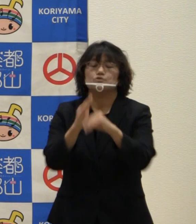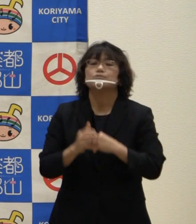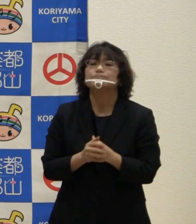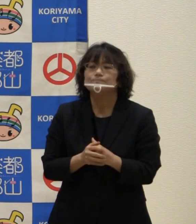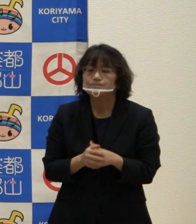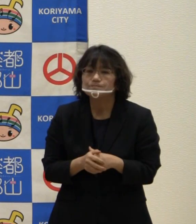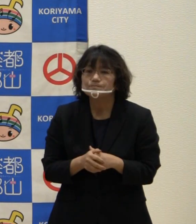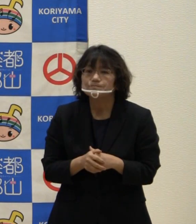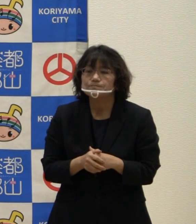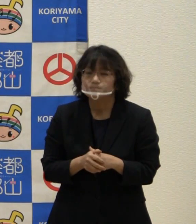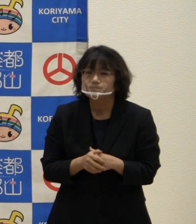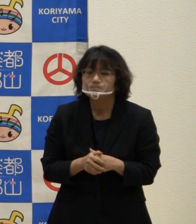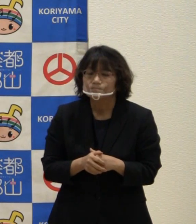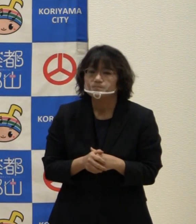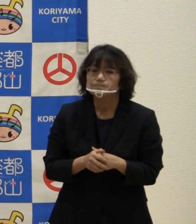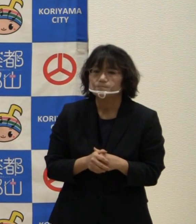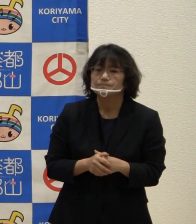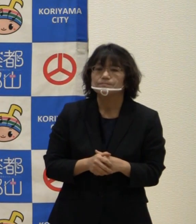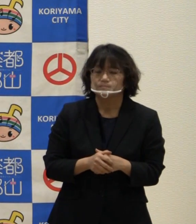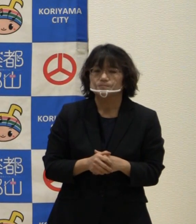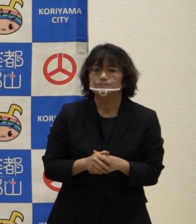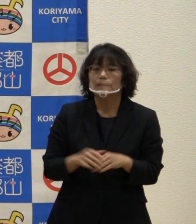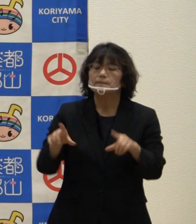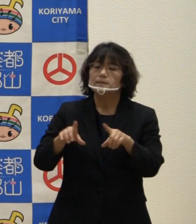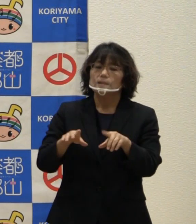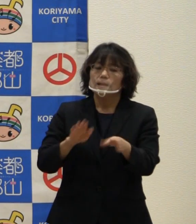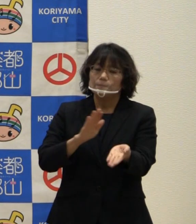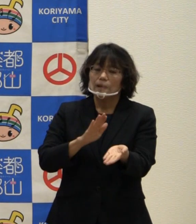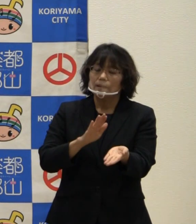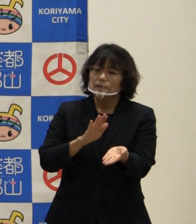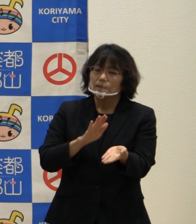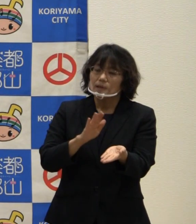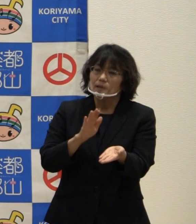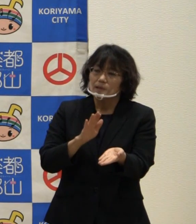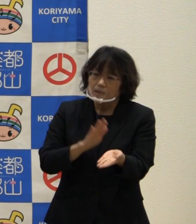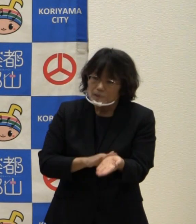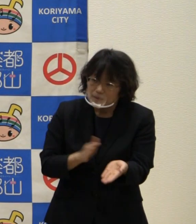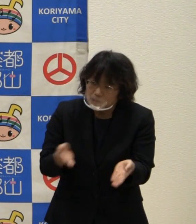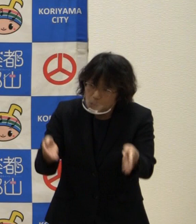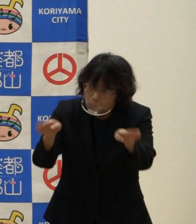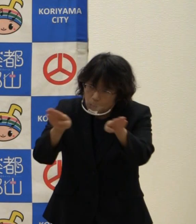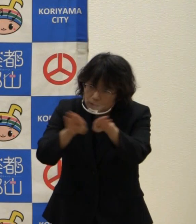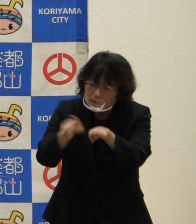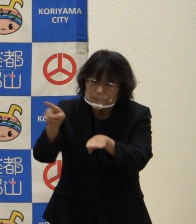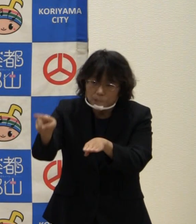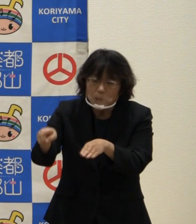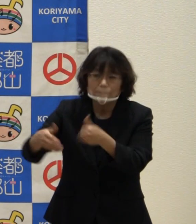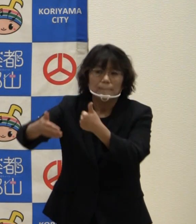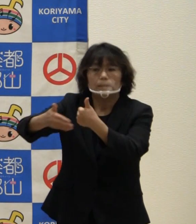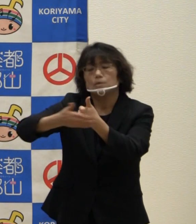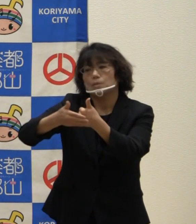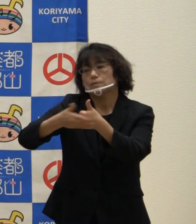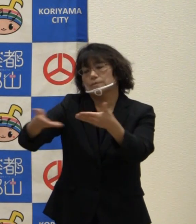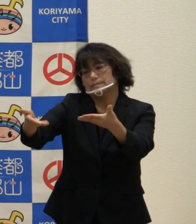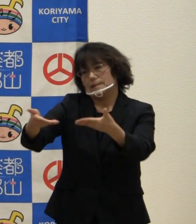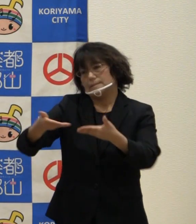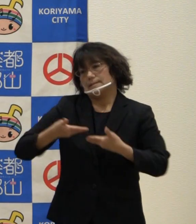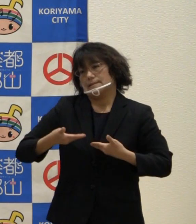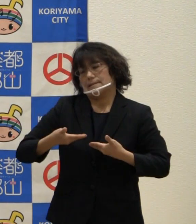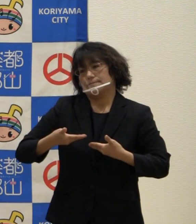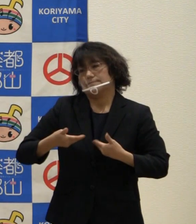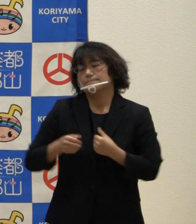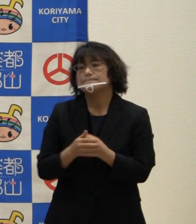いわゆる開業医の先生方も非常に、協力的といいましょうか、積極的な対